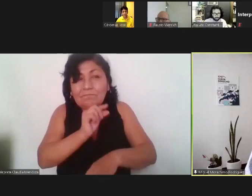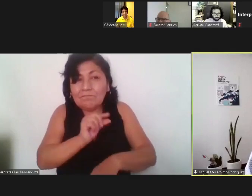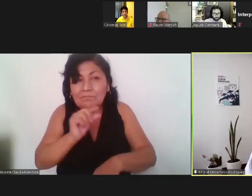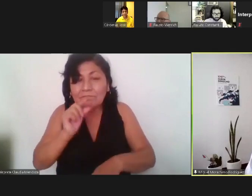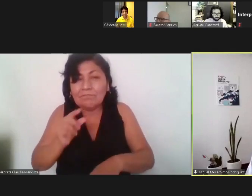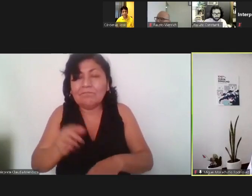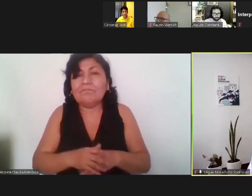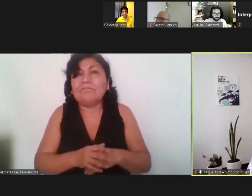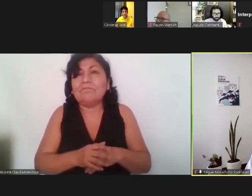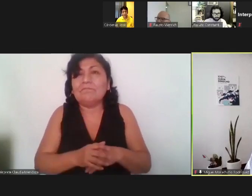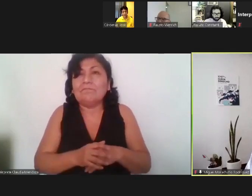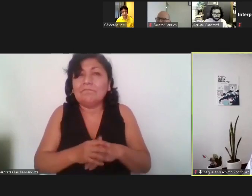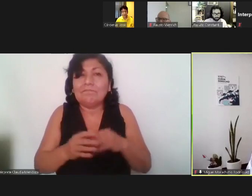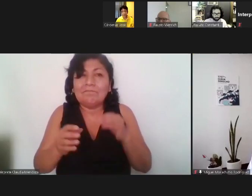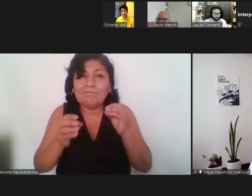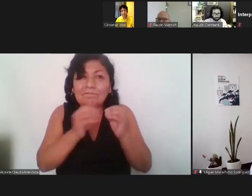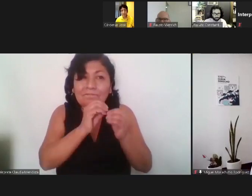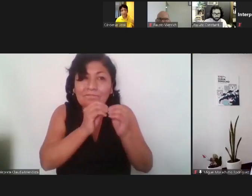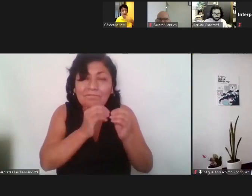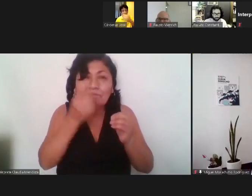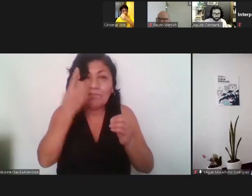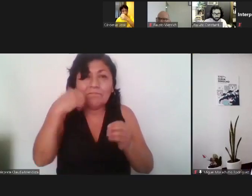explotarlos. Gracias.